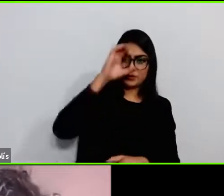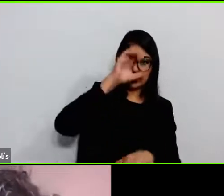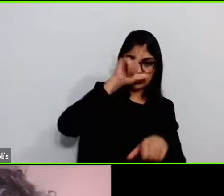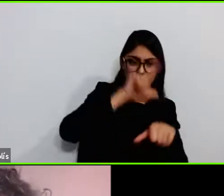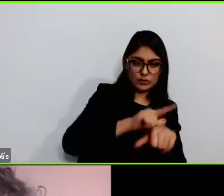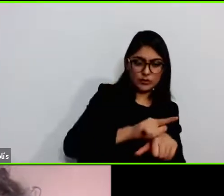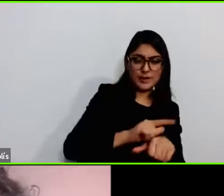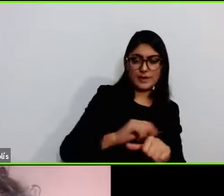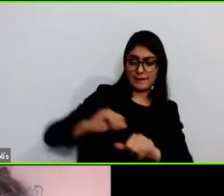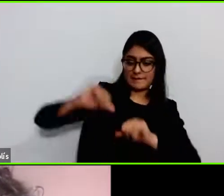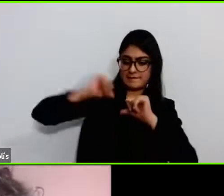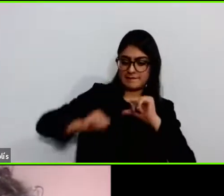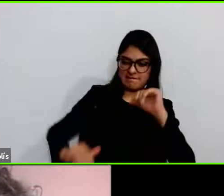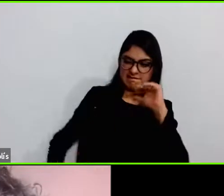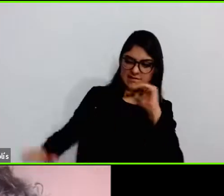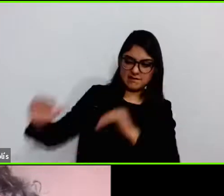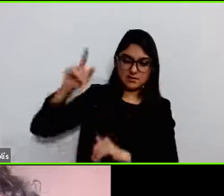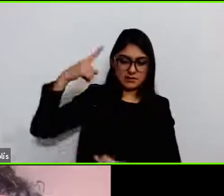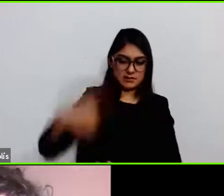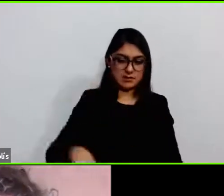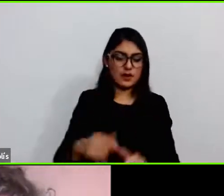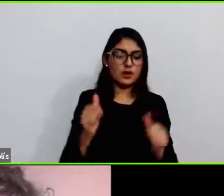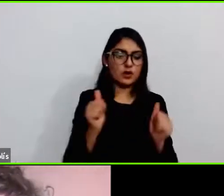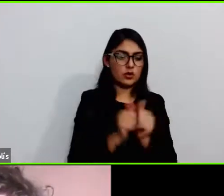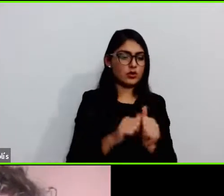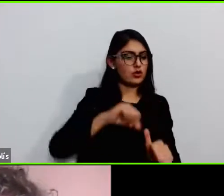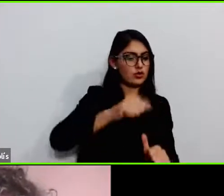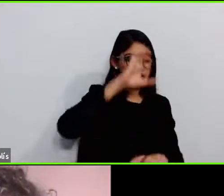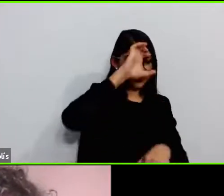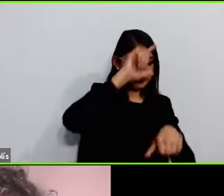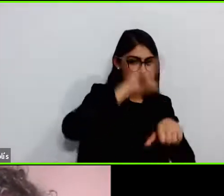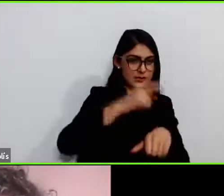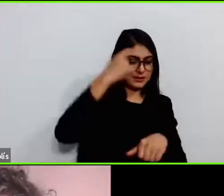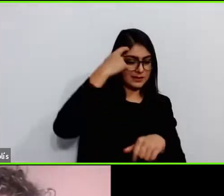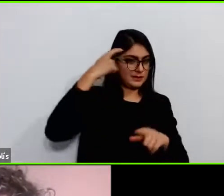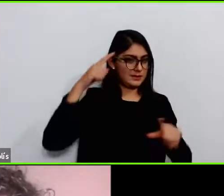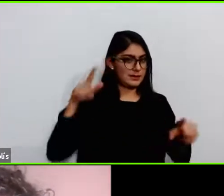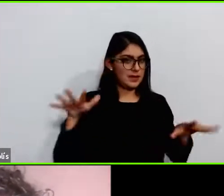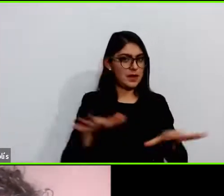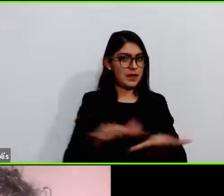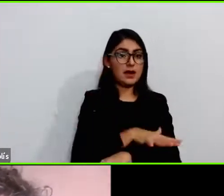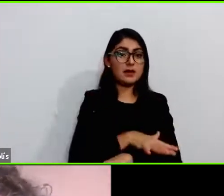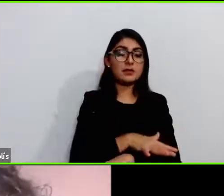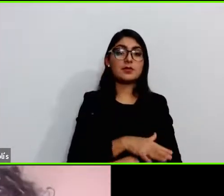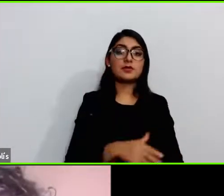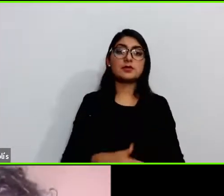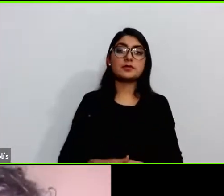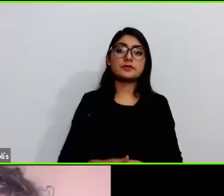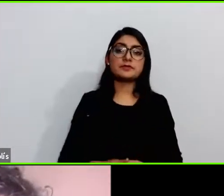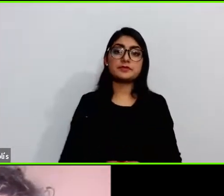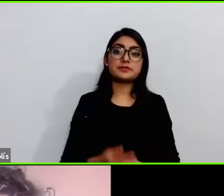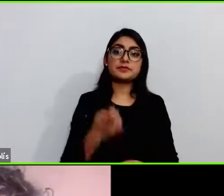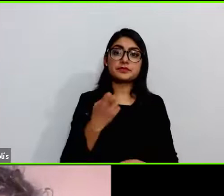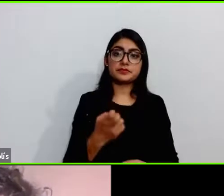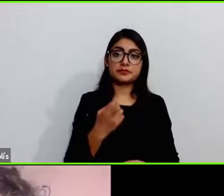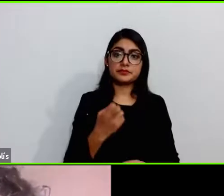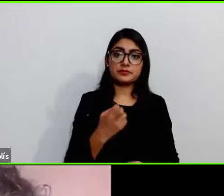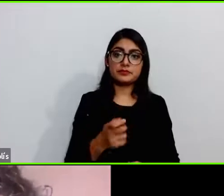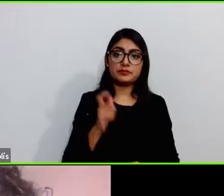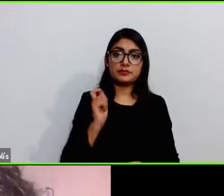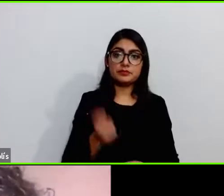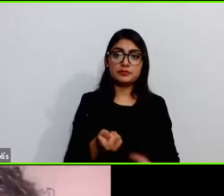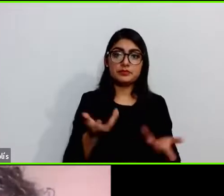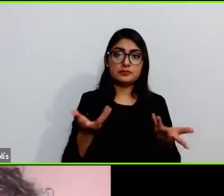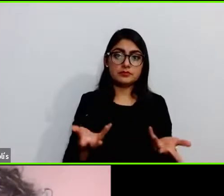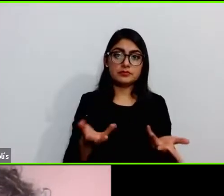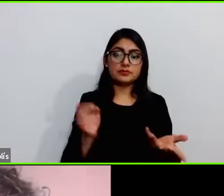o del autoritarismo frente a la cultura de la justificación. Y este tránsito cultural, digamos, no es fácil de dar, ¿no? Primero porque puede haber